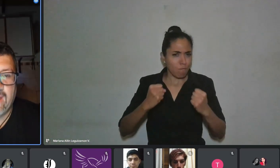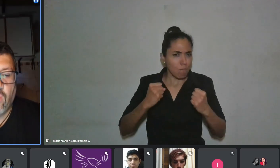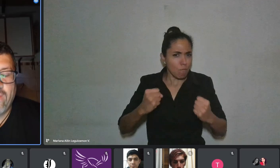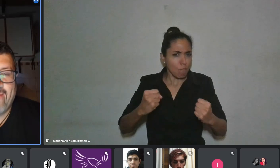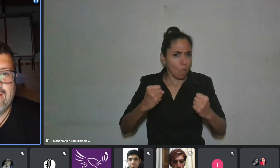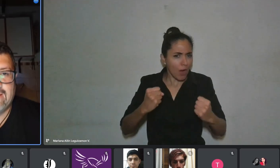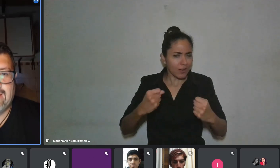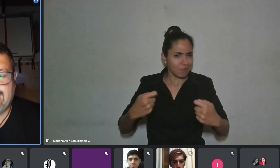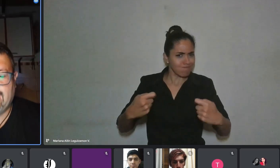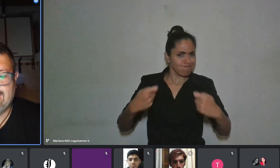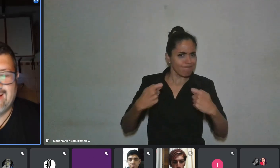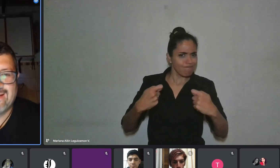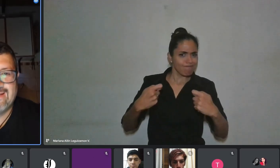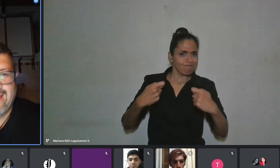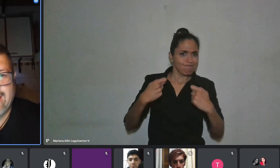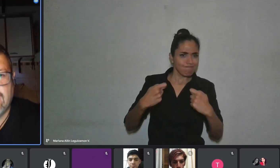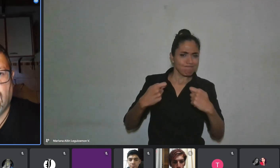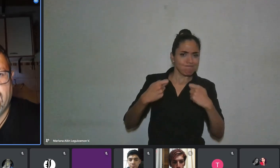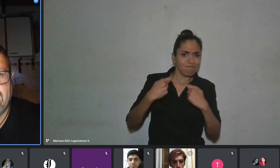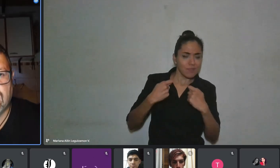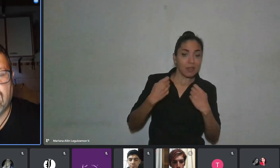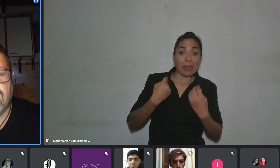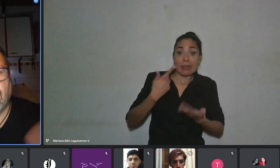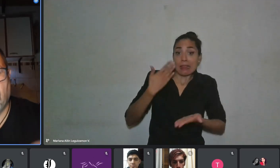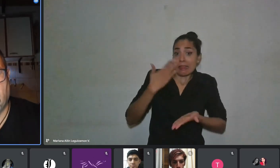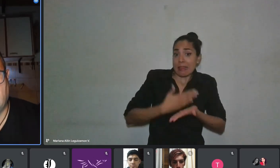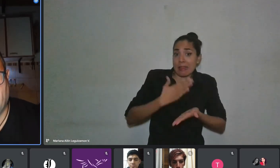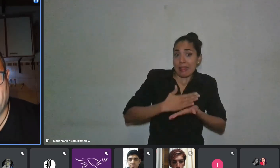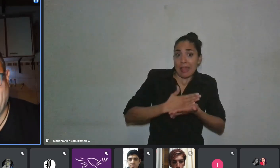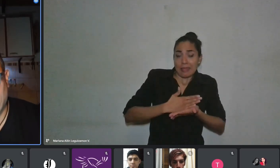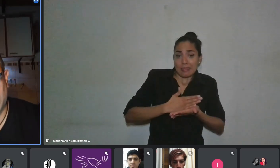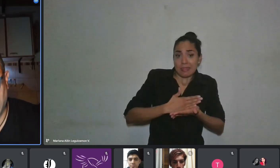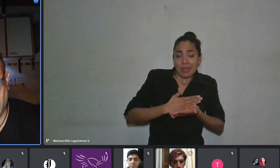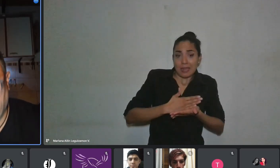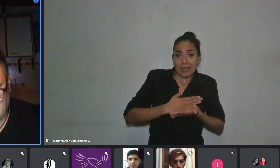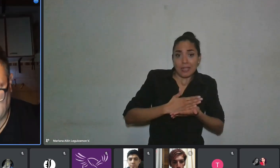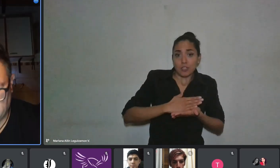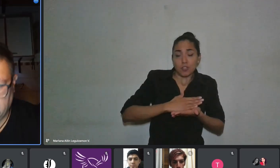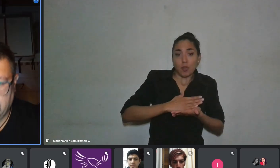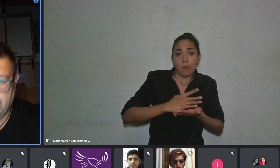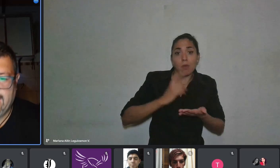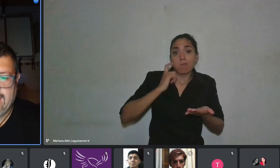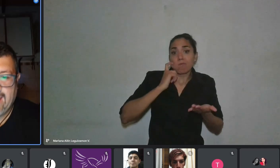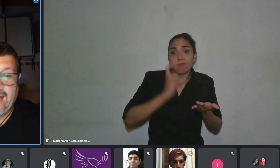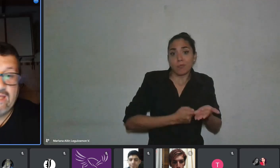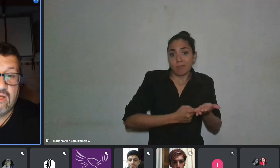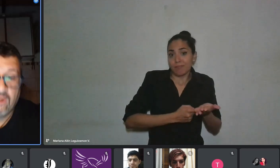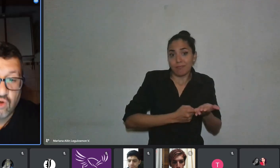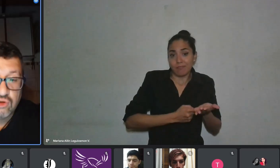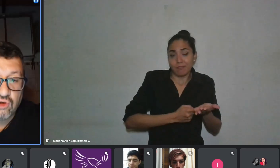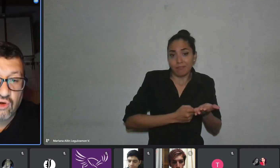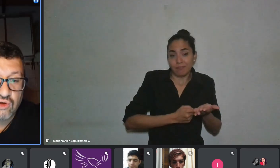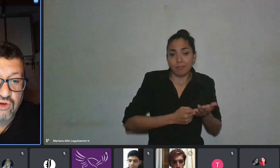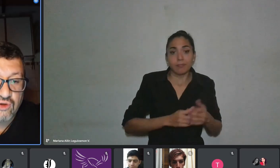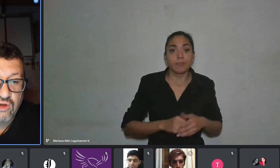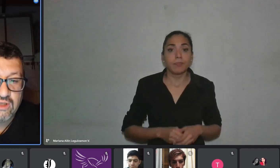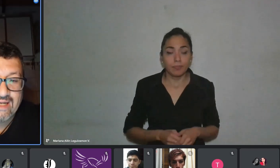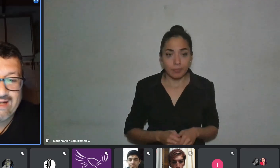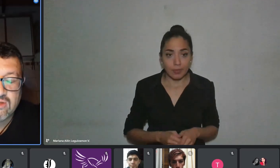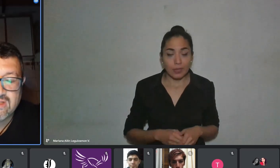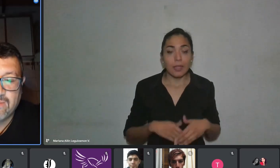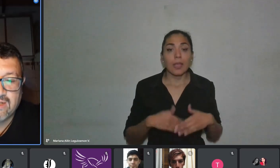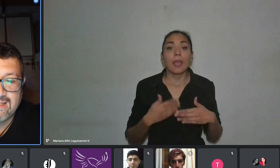que obviamente está cercenando los derechos de todos los que son pagadores de impuestos. Hay otro